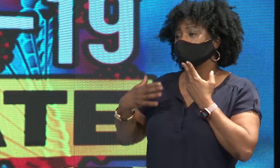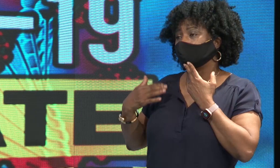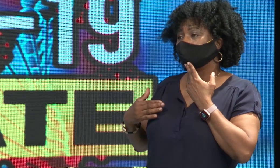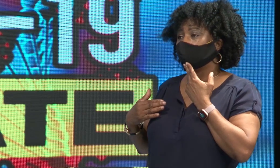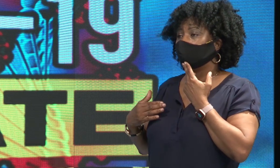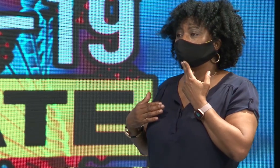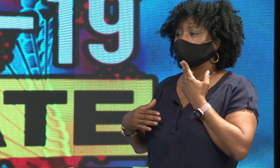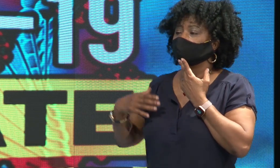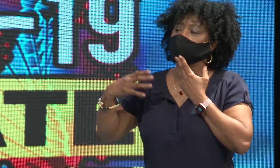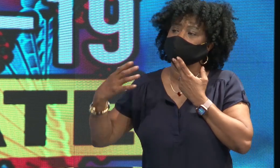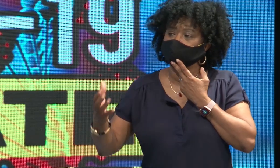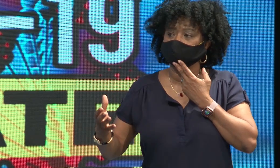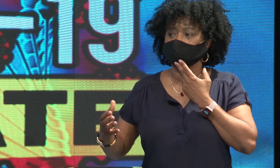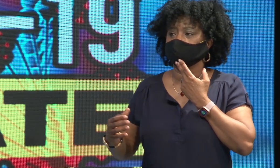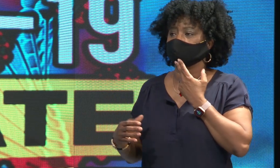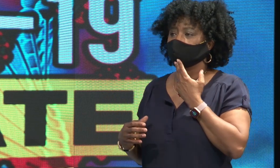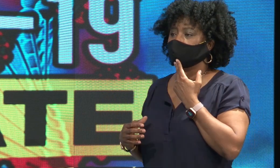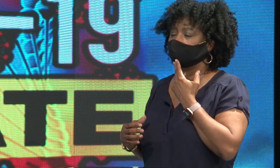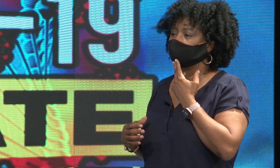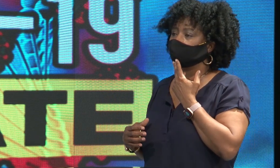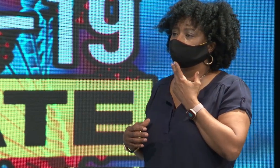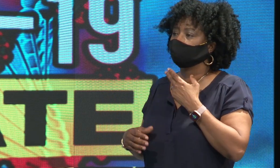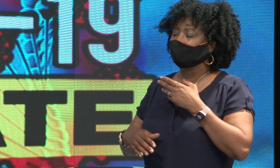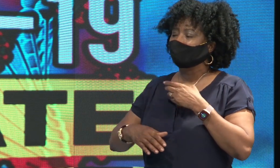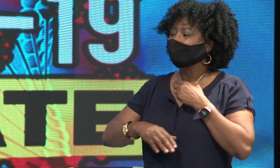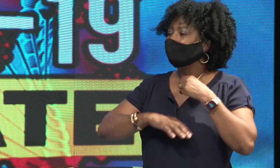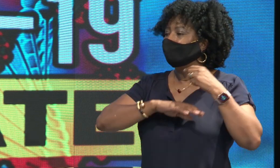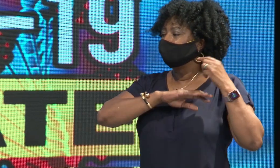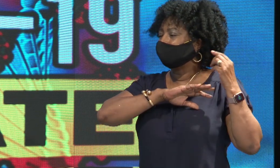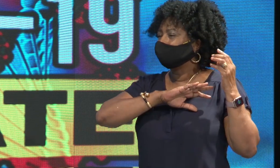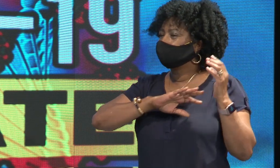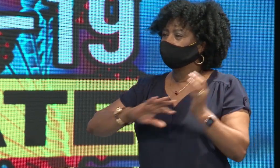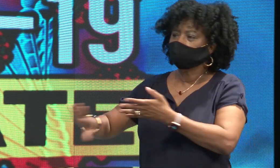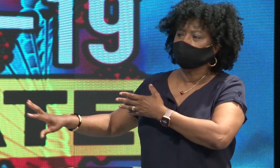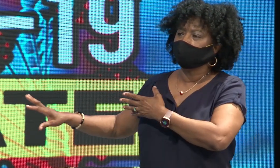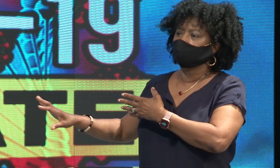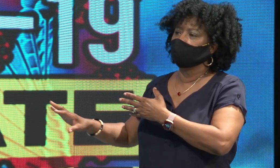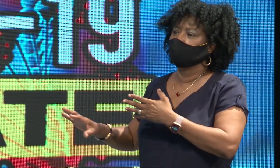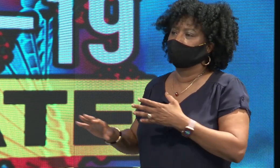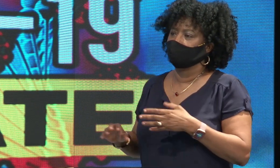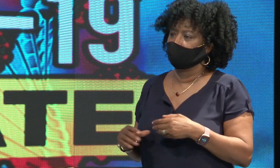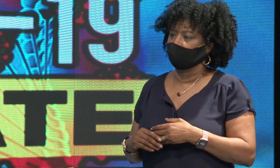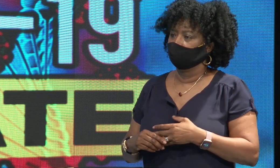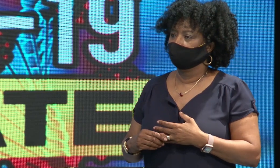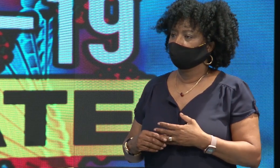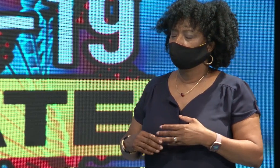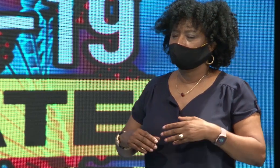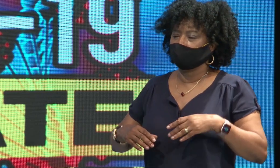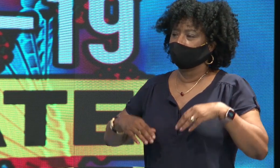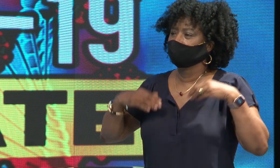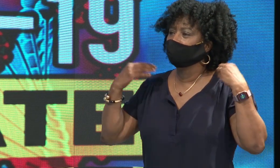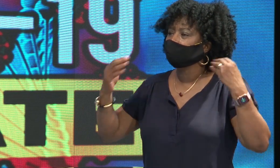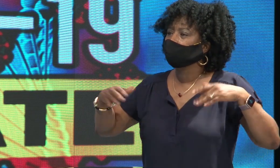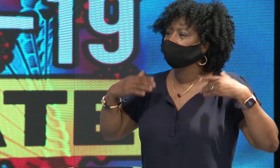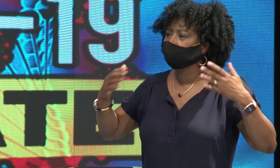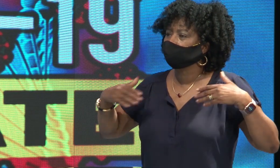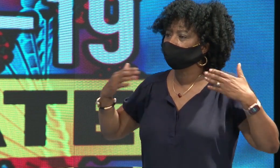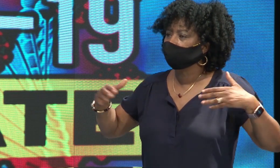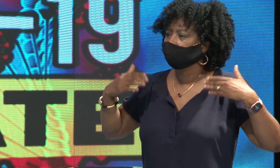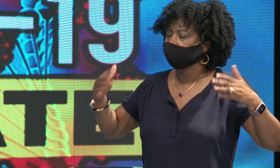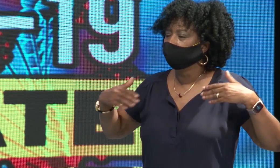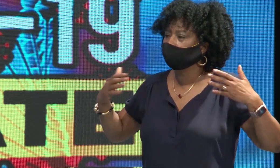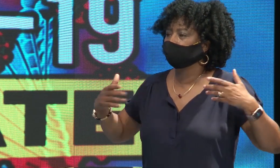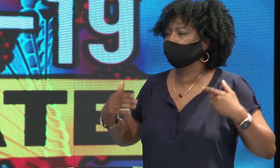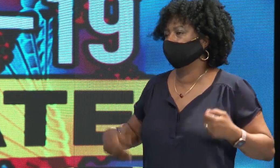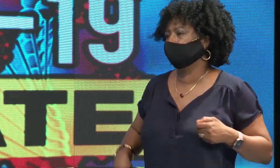je die jas aan kan houden en naar de volgende patiënt kan, mm-hmm, gaan. Dus je gaat zo door je PPA's heen. Ja, ja. Dat zal je